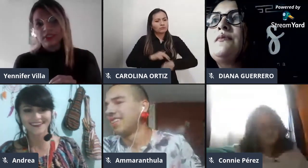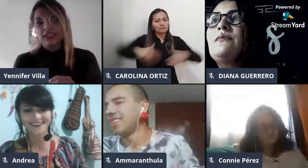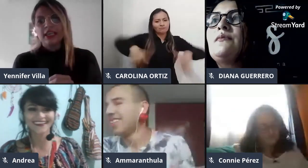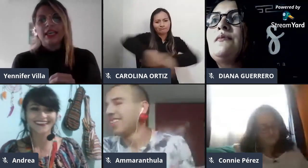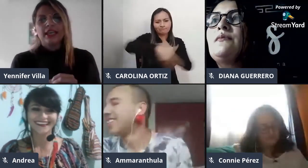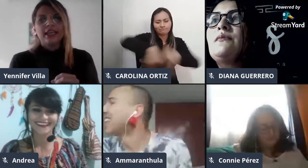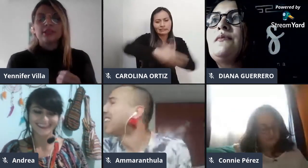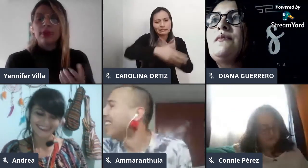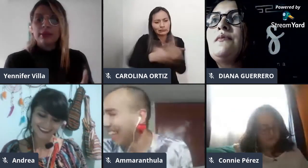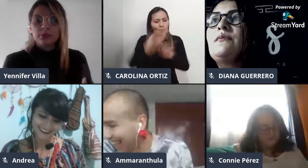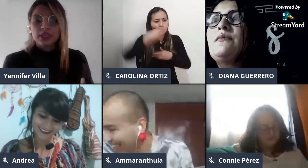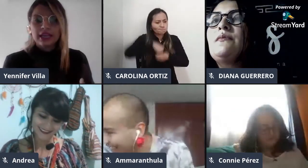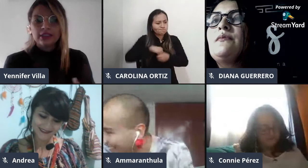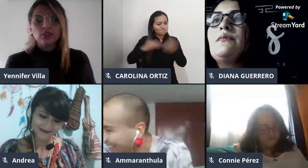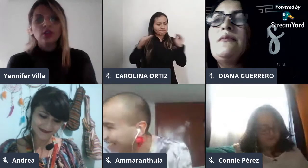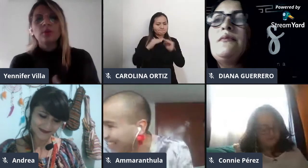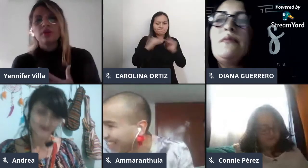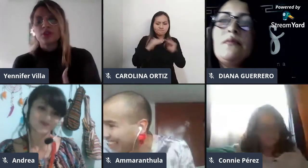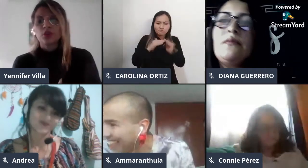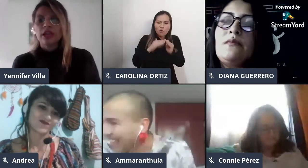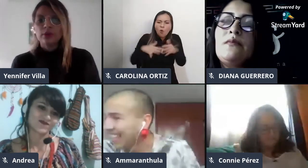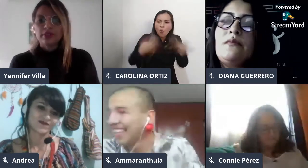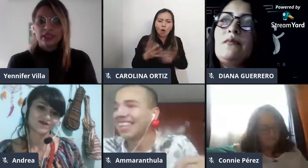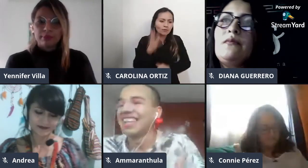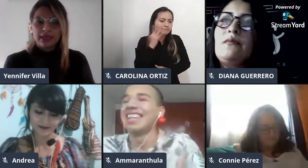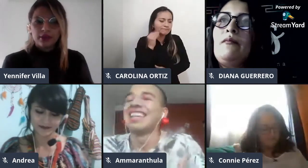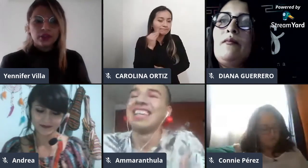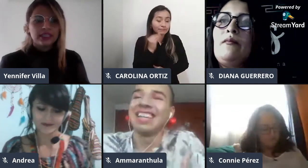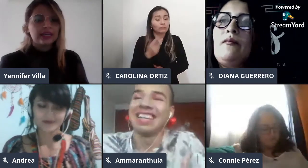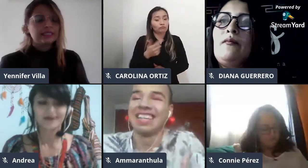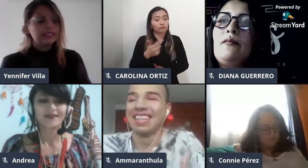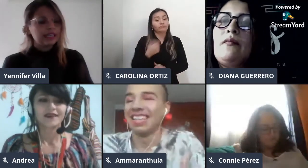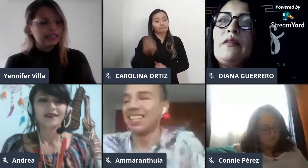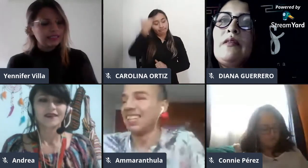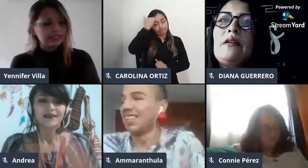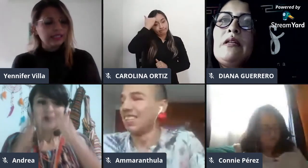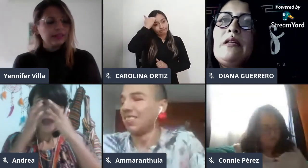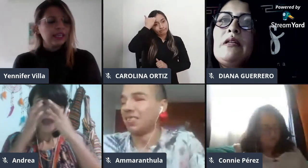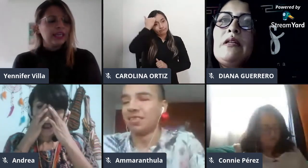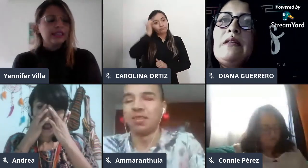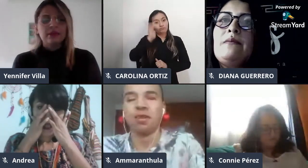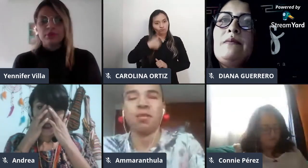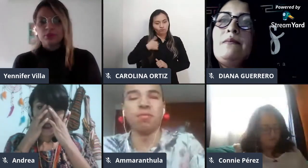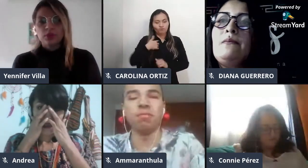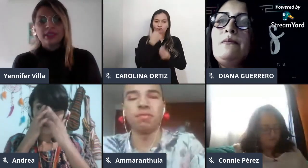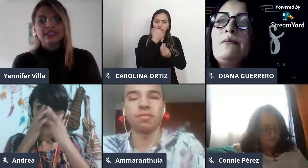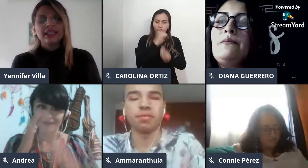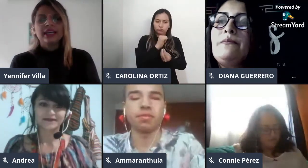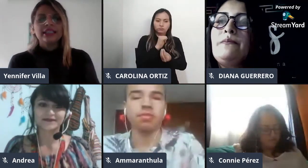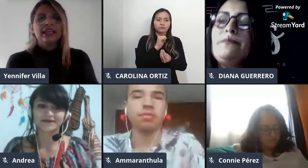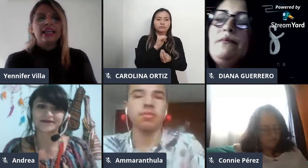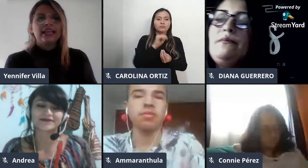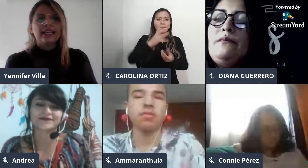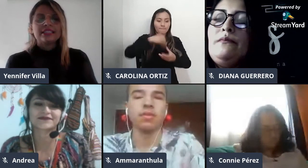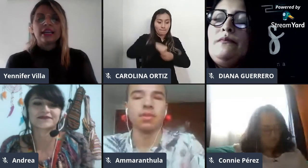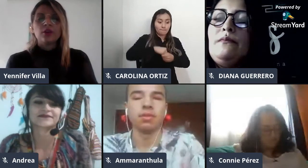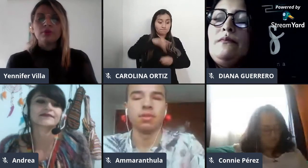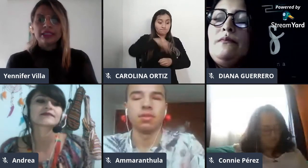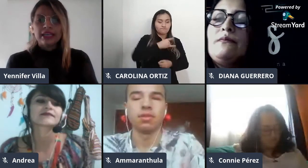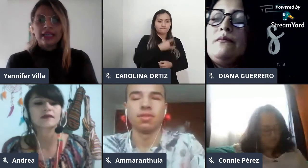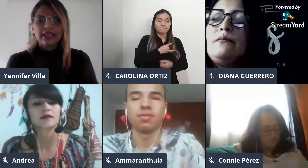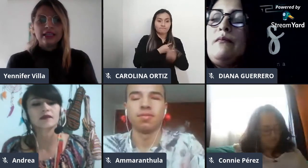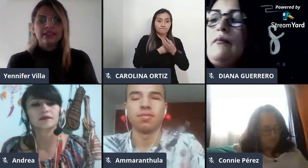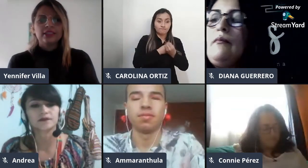encierro. Es para mí muy grato, como profesora de la Universidad Pedagógica y sindicalista de la misma universidad,